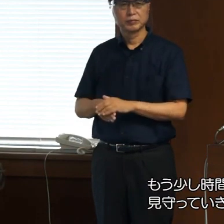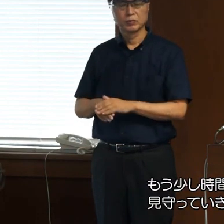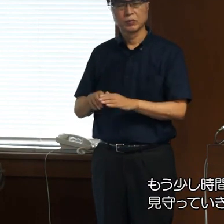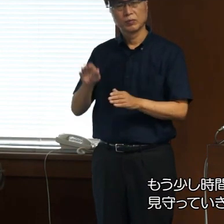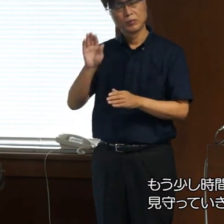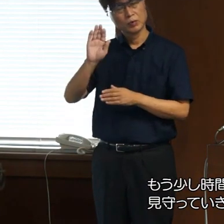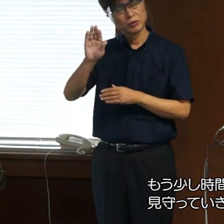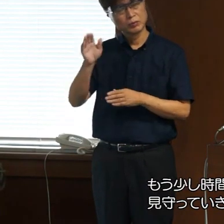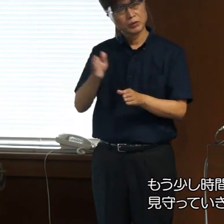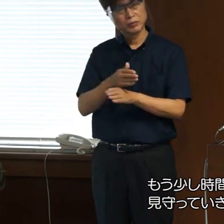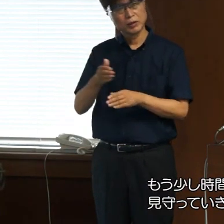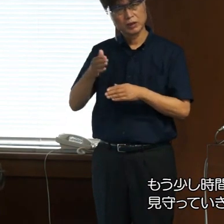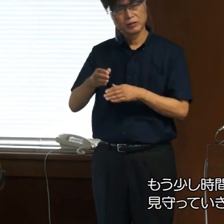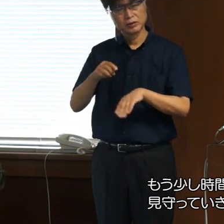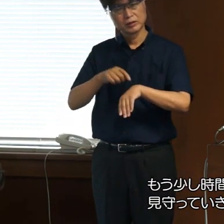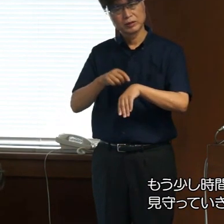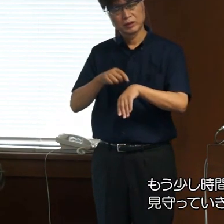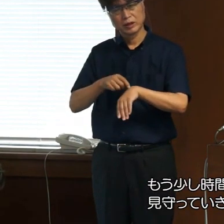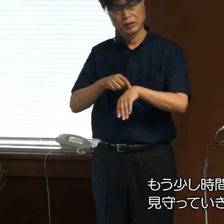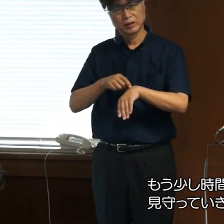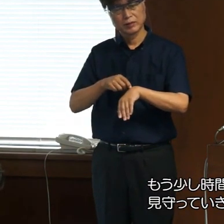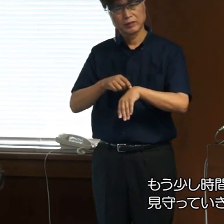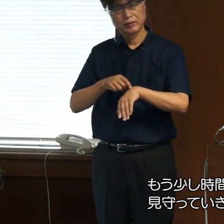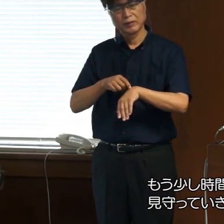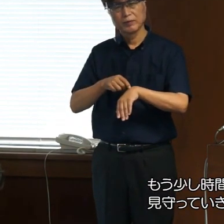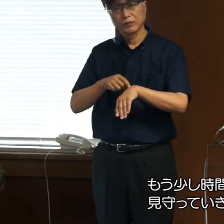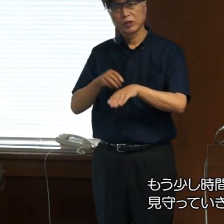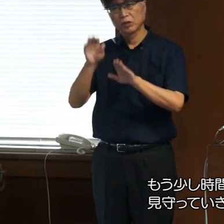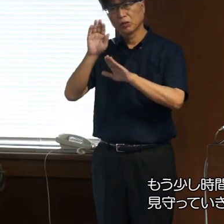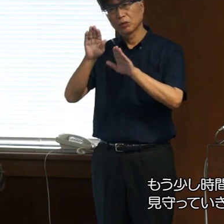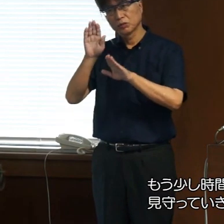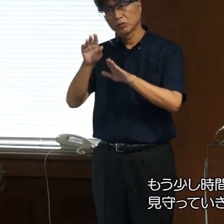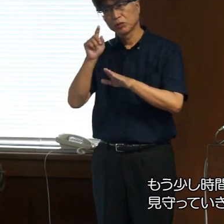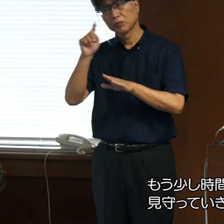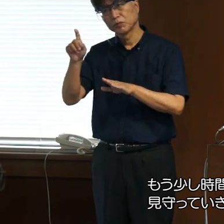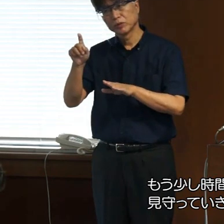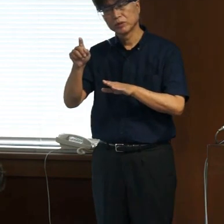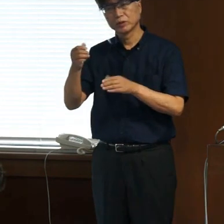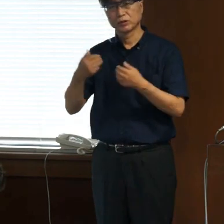少し時間、その状況の推移を見守っていきたいと思います。